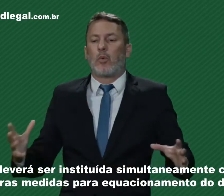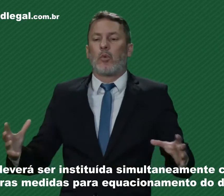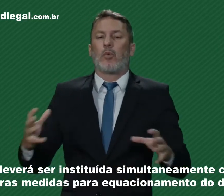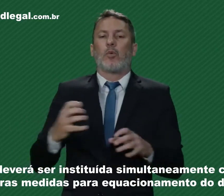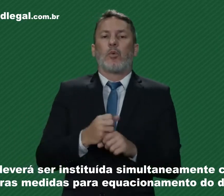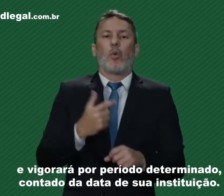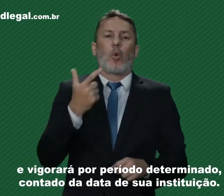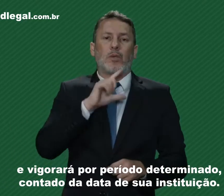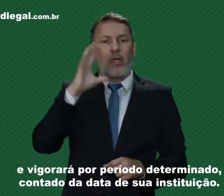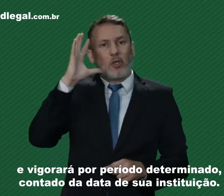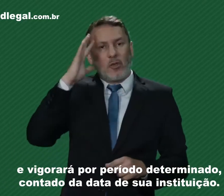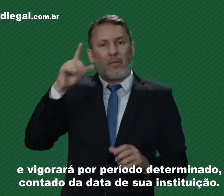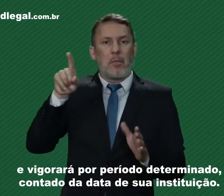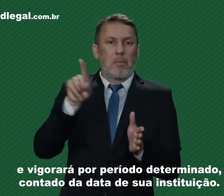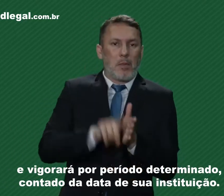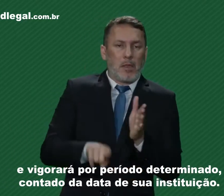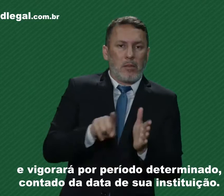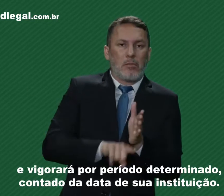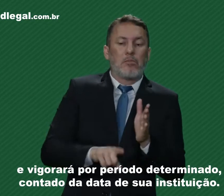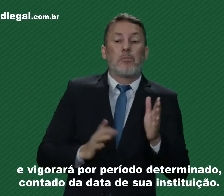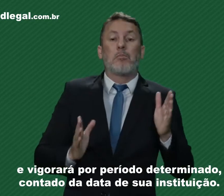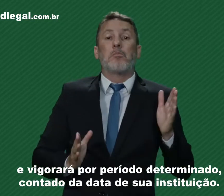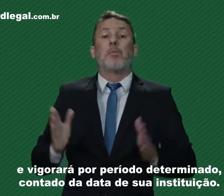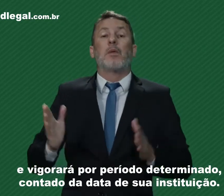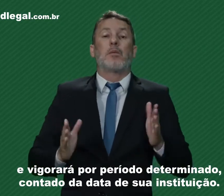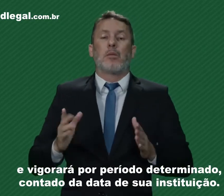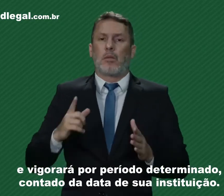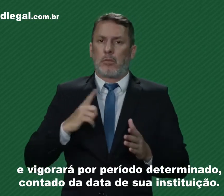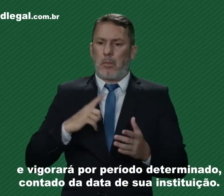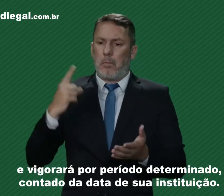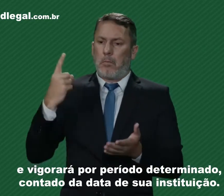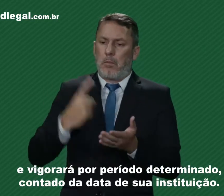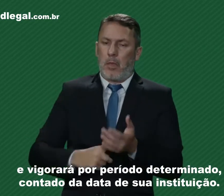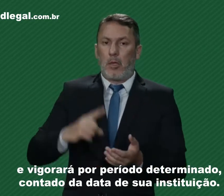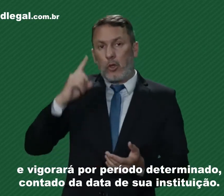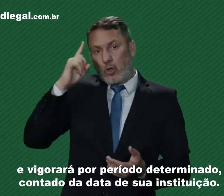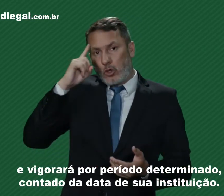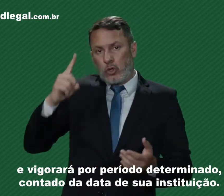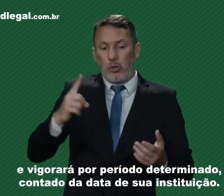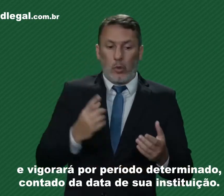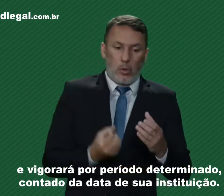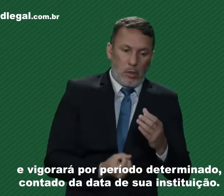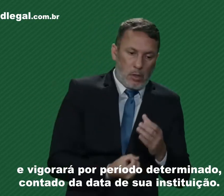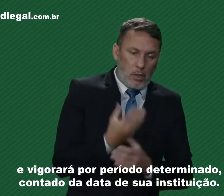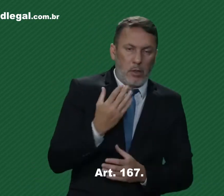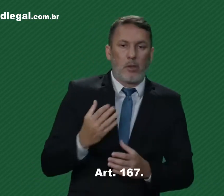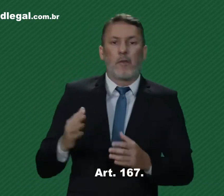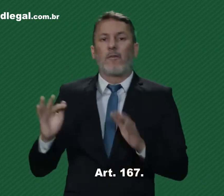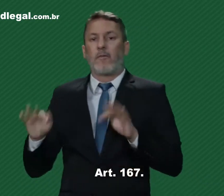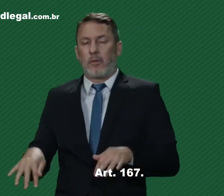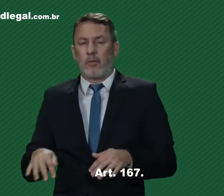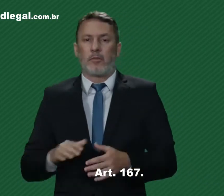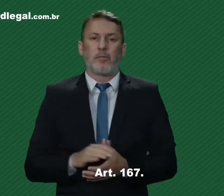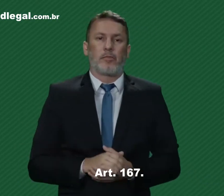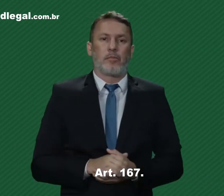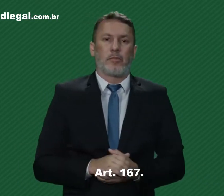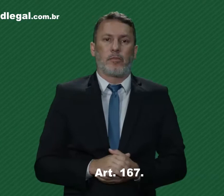equacionamento do déficit e vigorará por período determinado, contado da data de sua instituição.